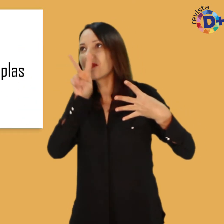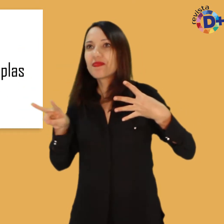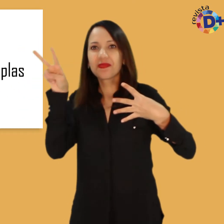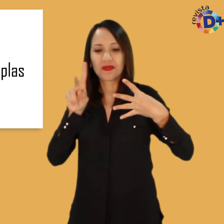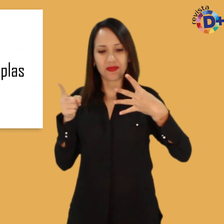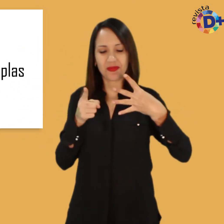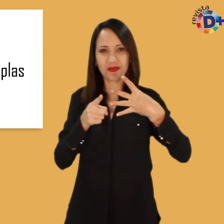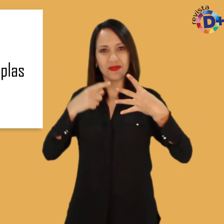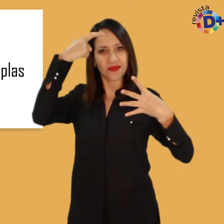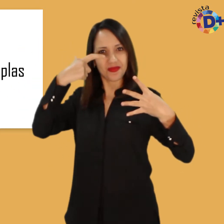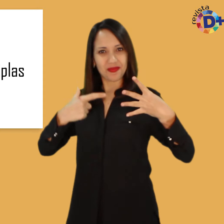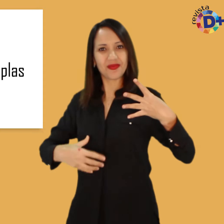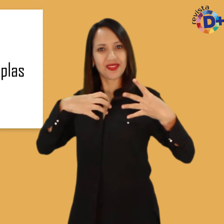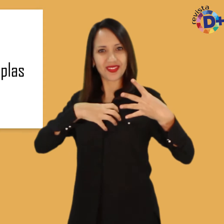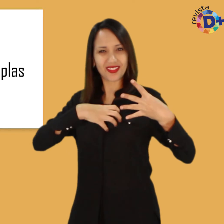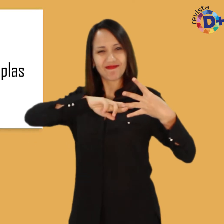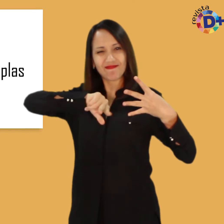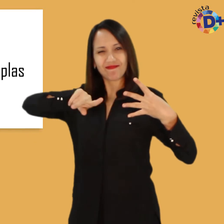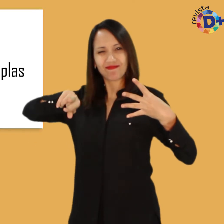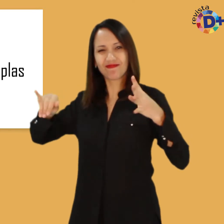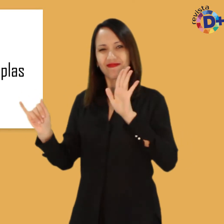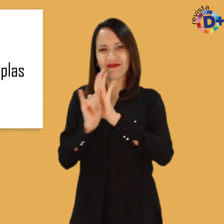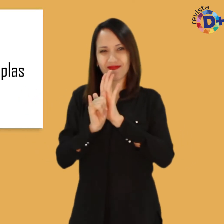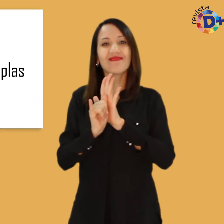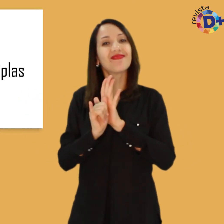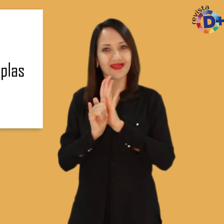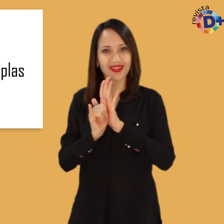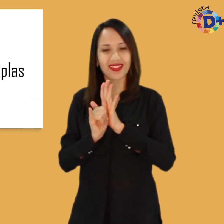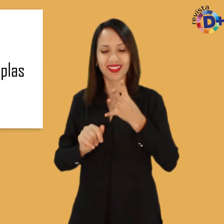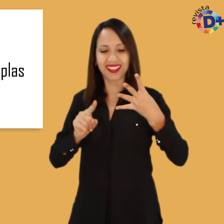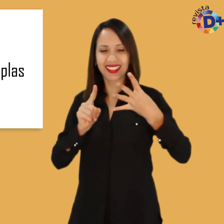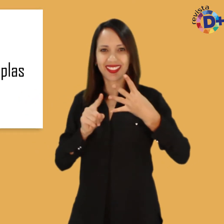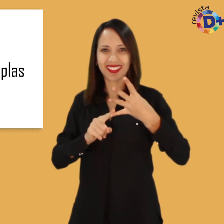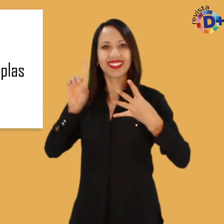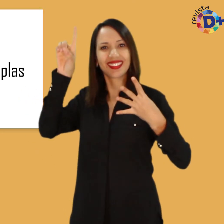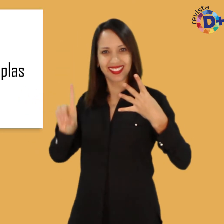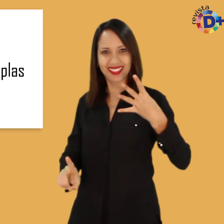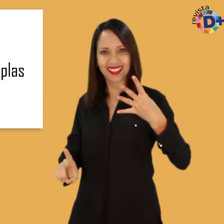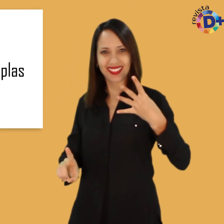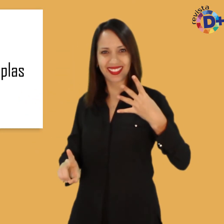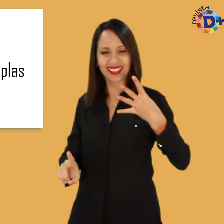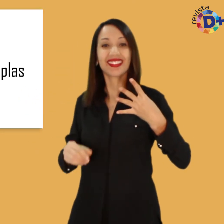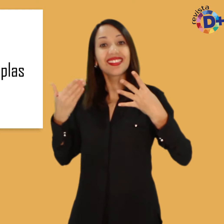como caracterização de múltiplas identidades e como deficiência. Assim,